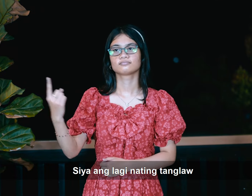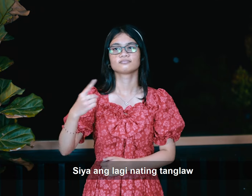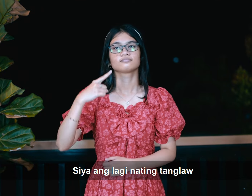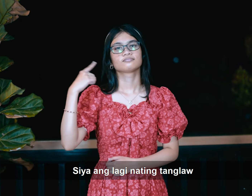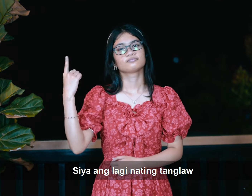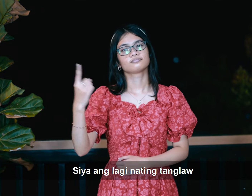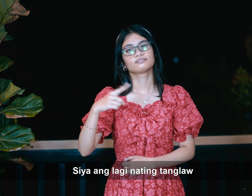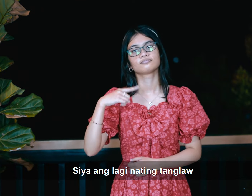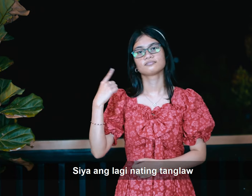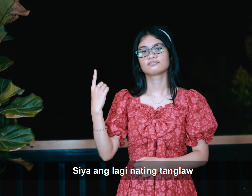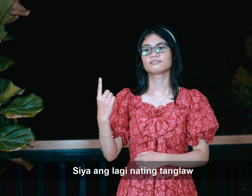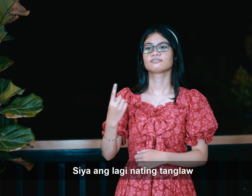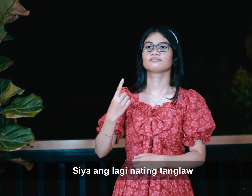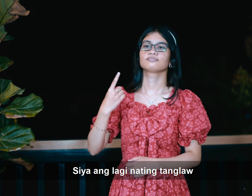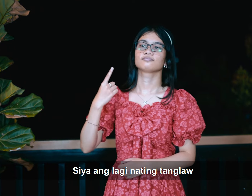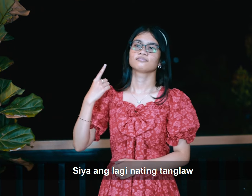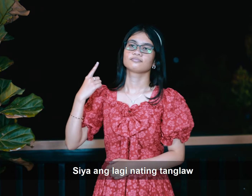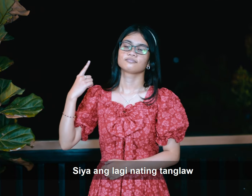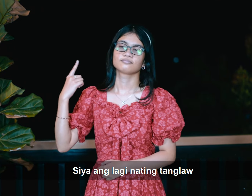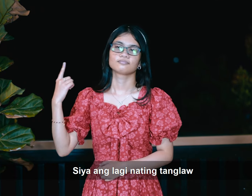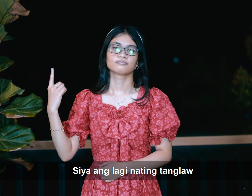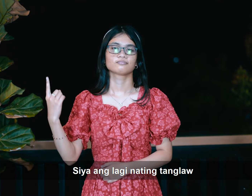Siya lagi natin